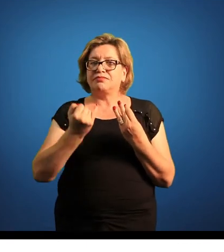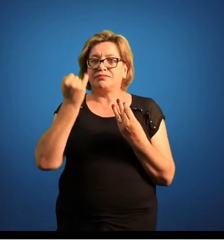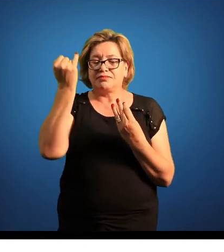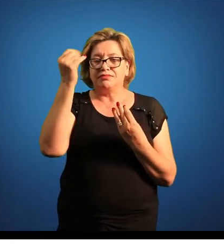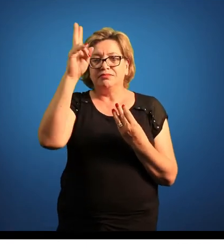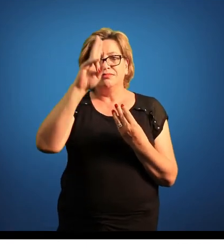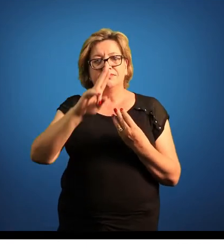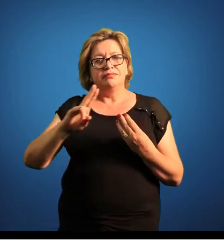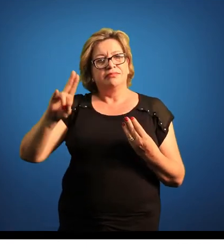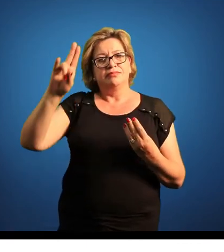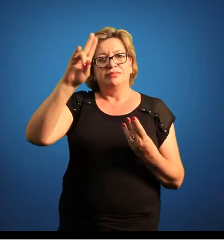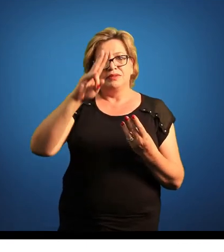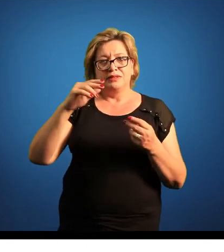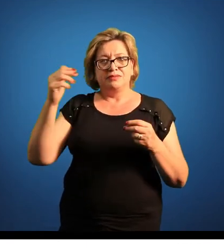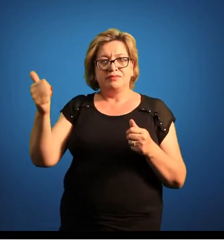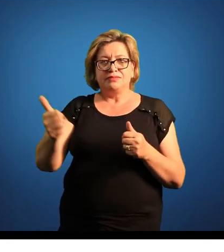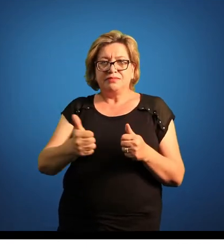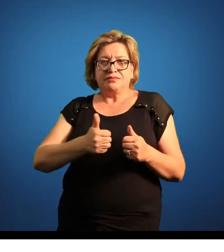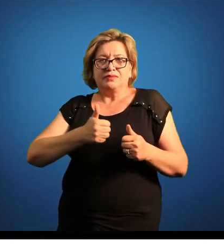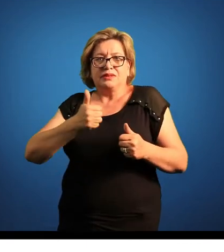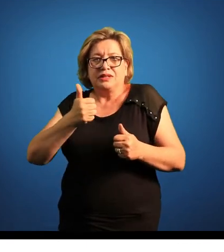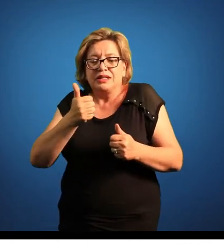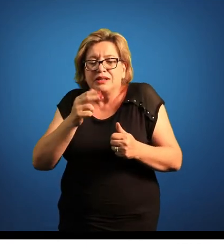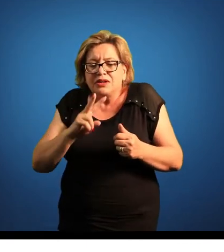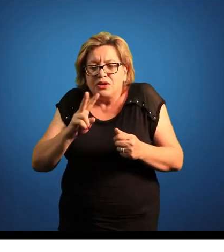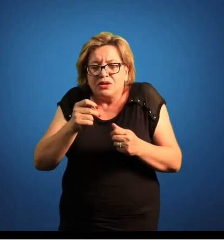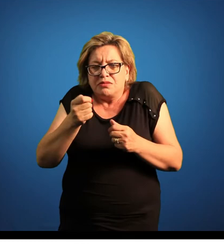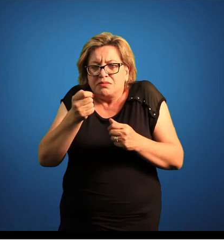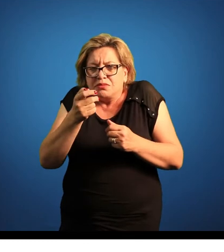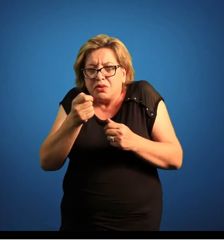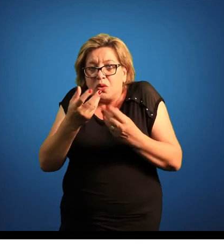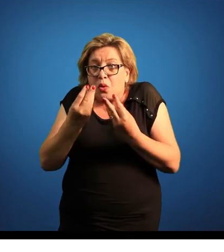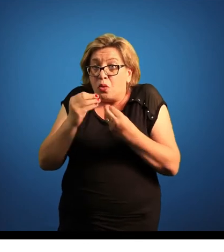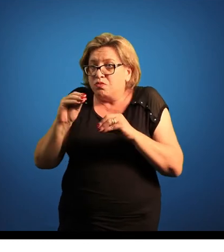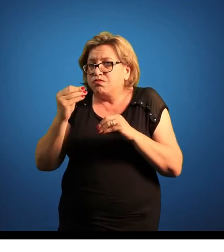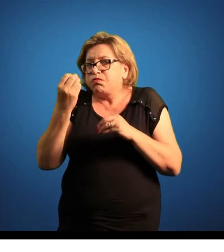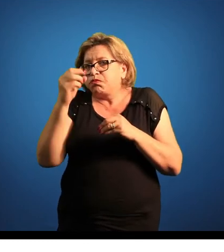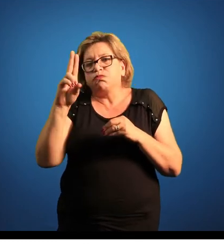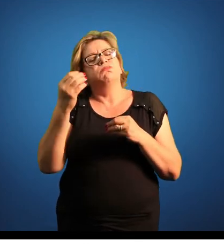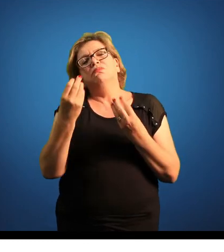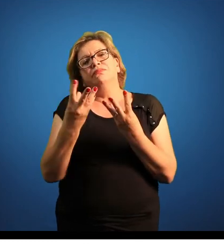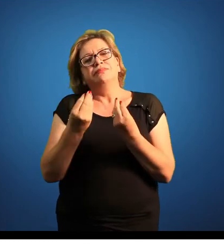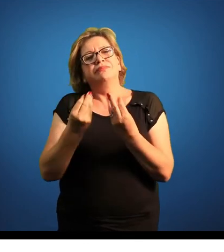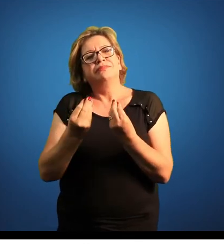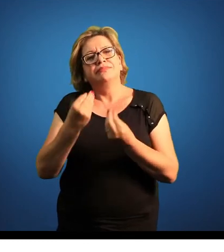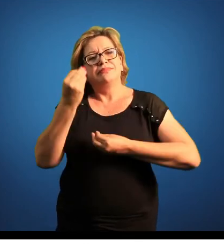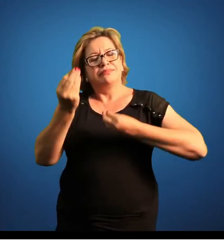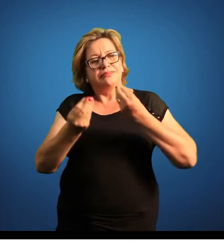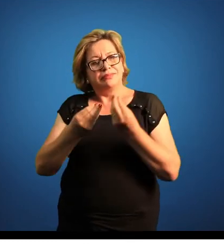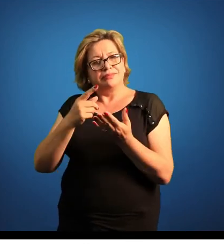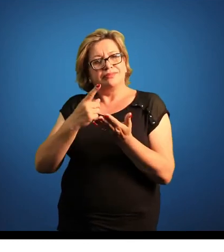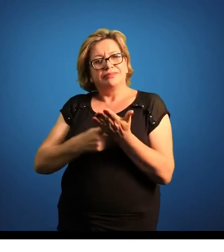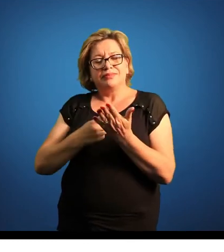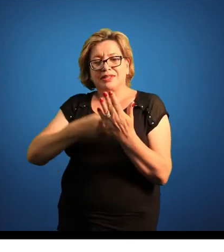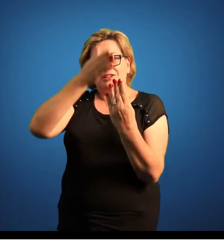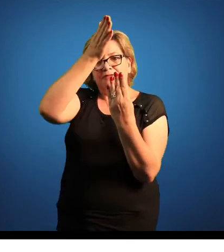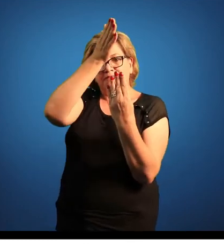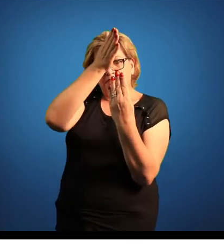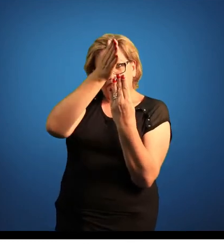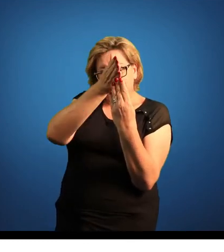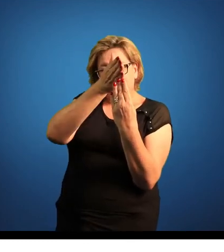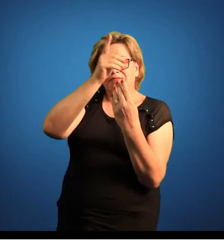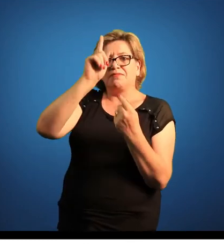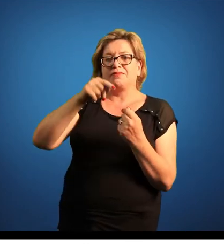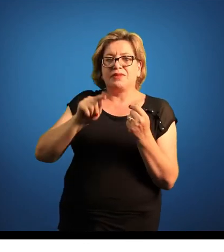utilizar, principalmente quando tiver valores muito pequenos ou muito grandes, né? Pelo fato dela se localizar no meio da série,